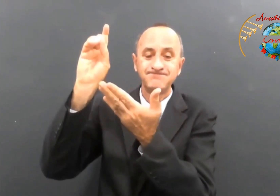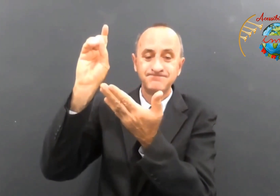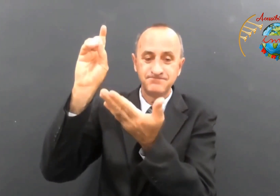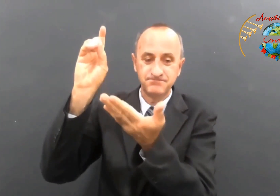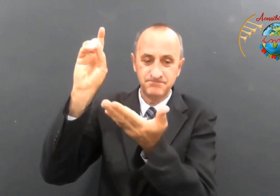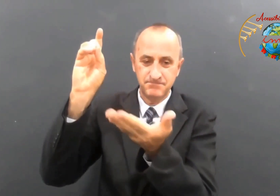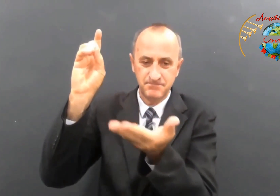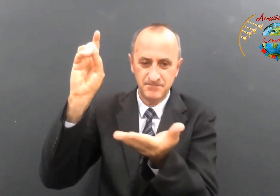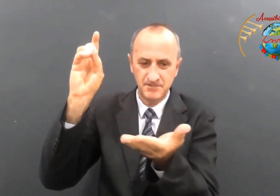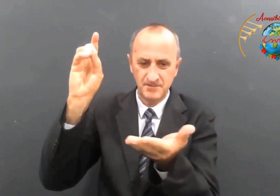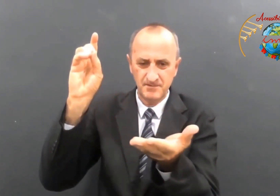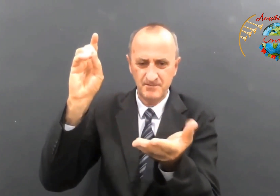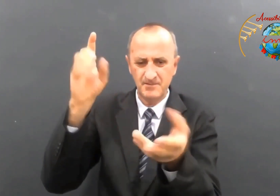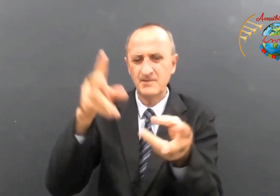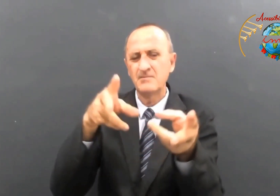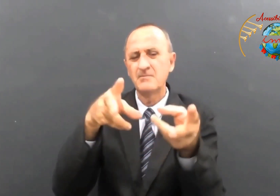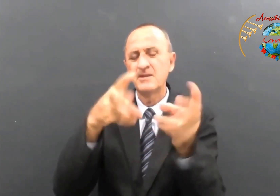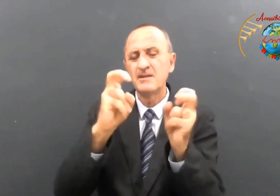Observe, então,